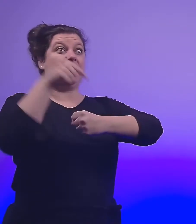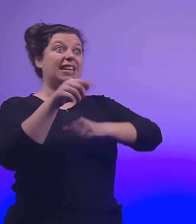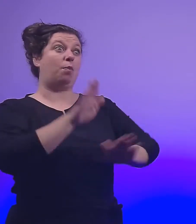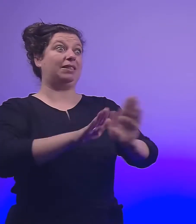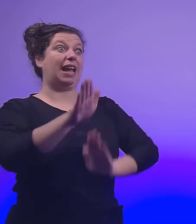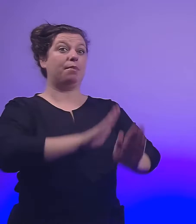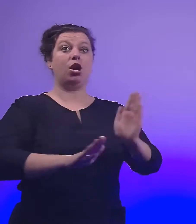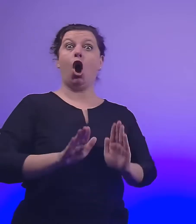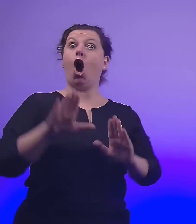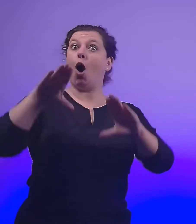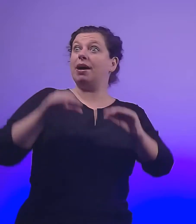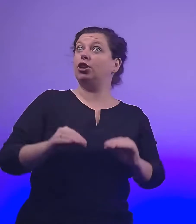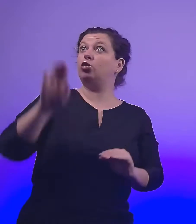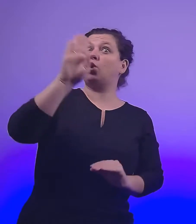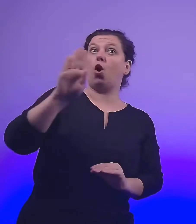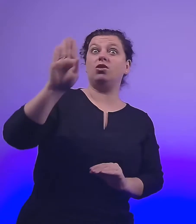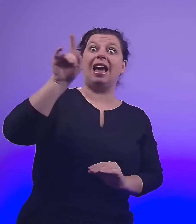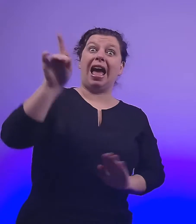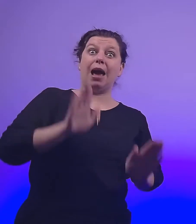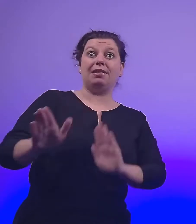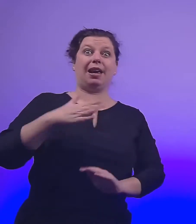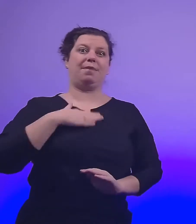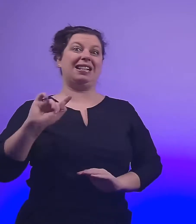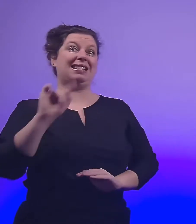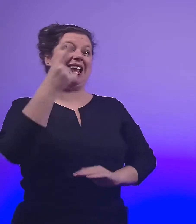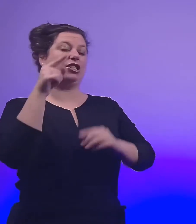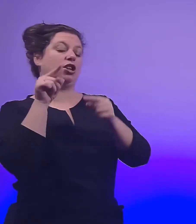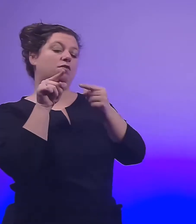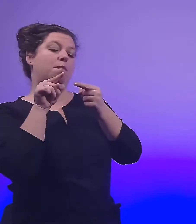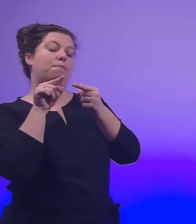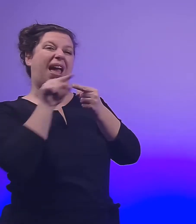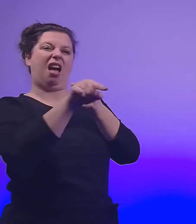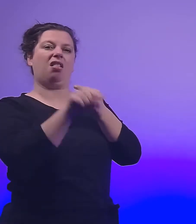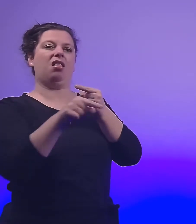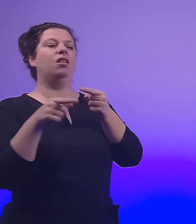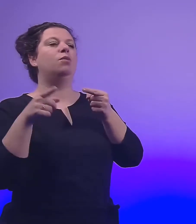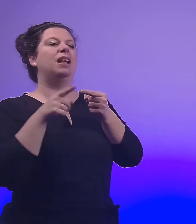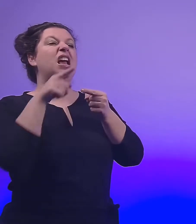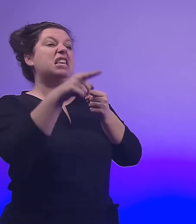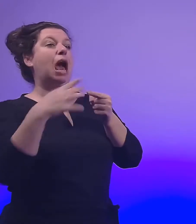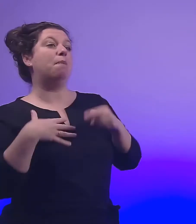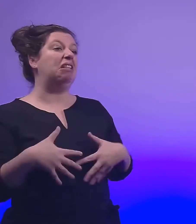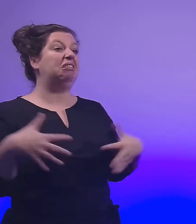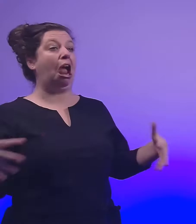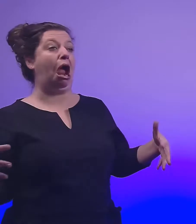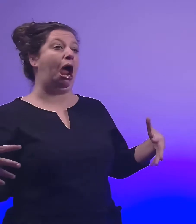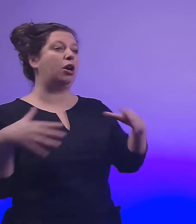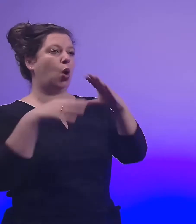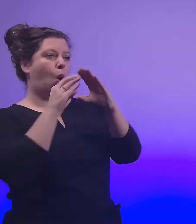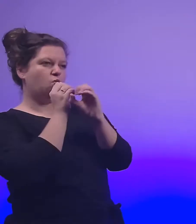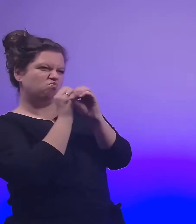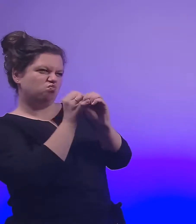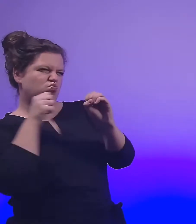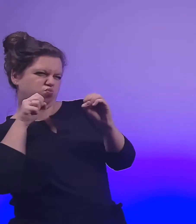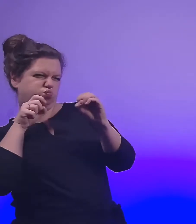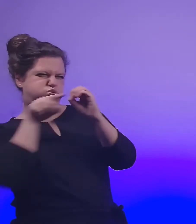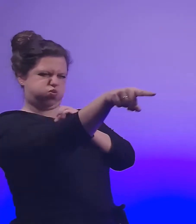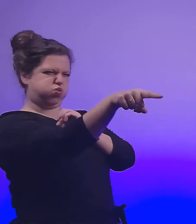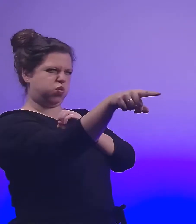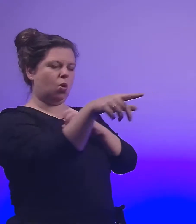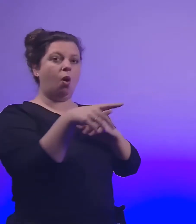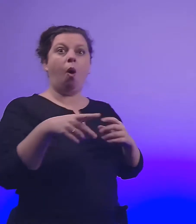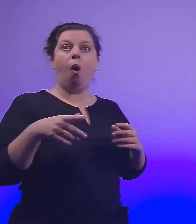De Heere God bescherm mij. Eerste pijltje is... Deze staat voor... Jij bent dik.